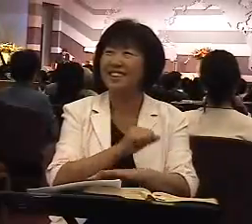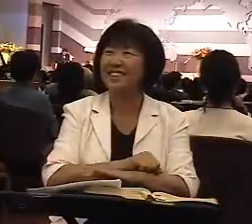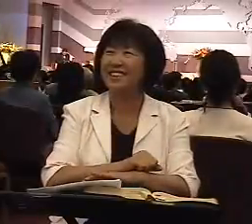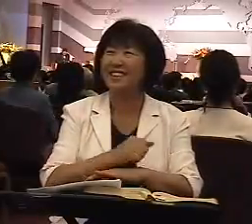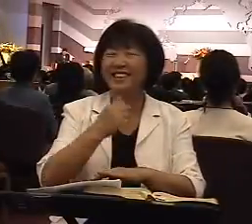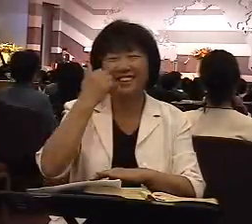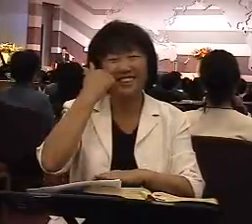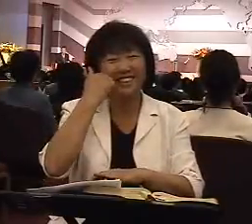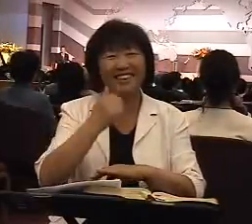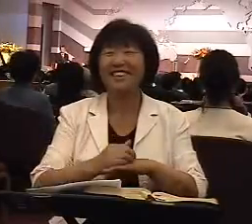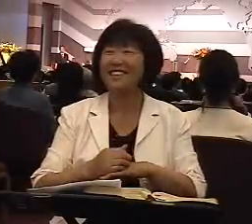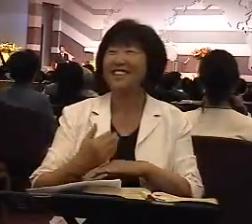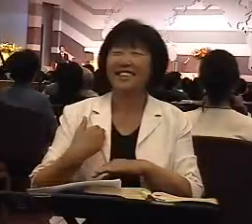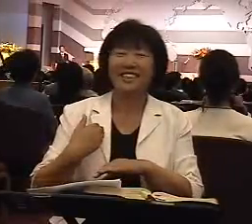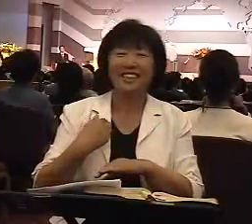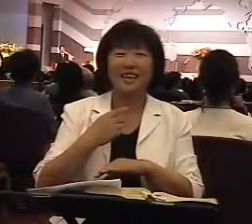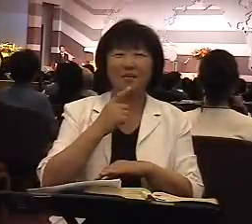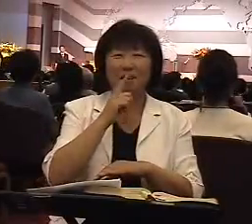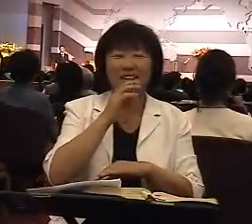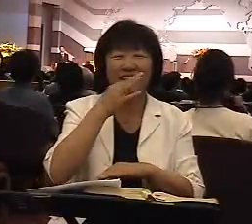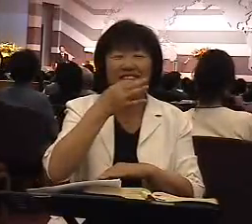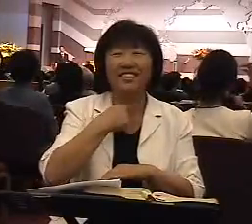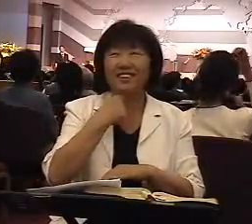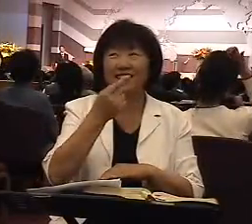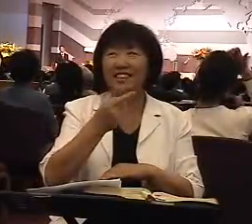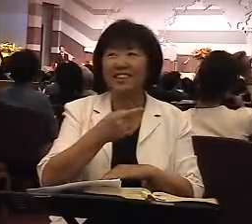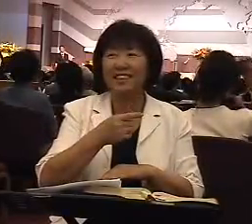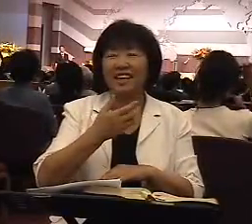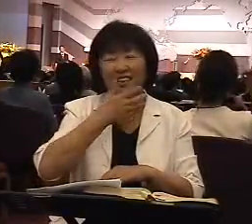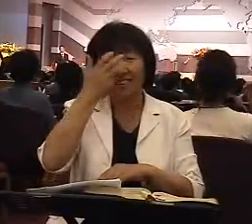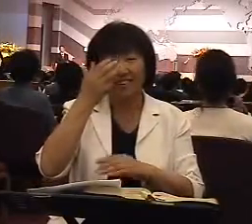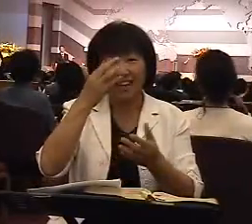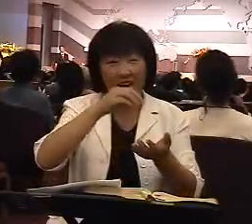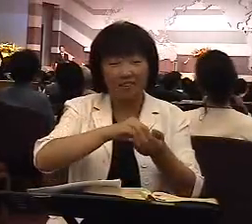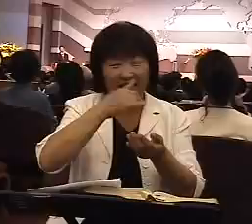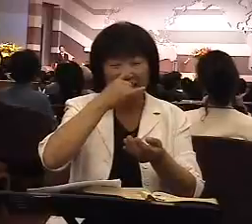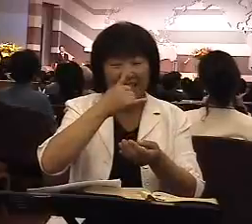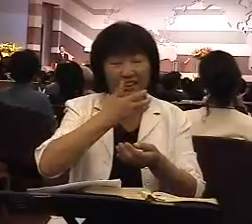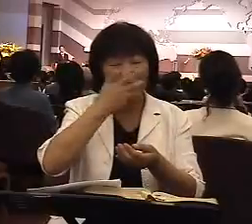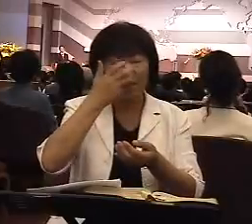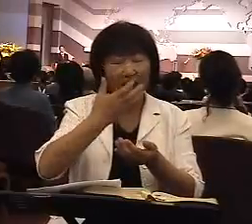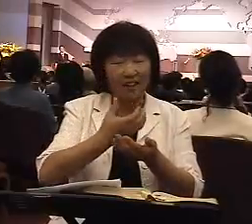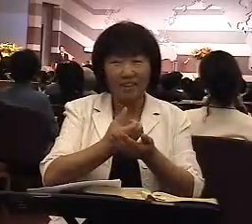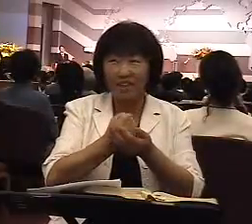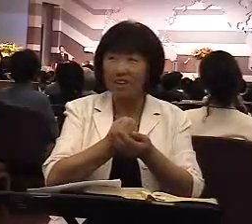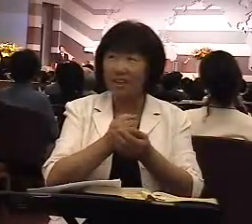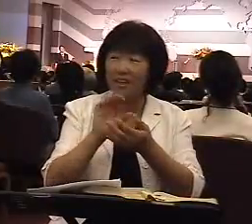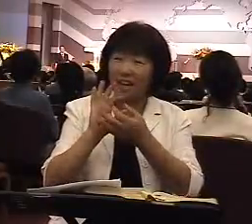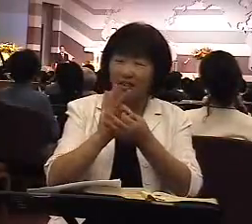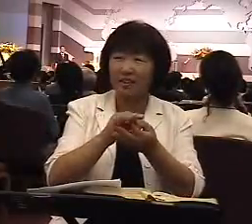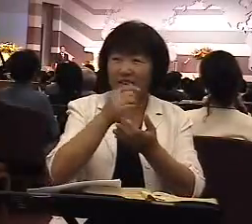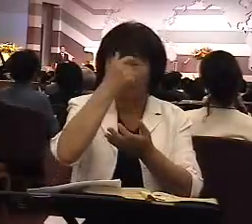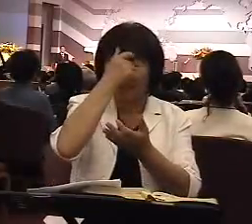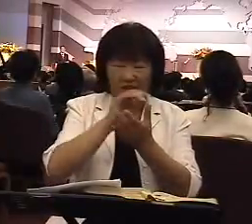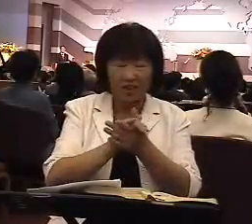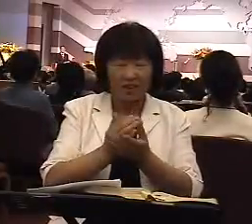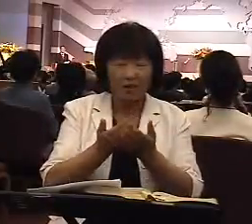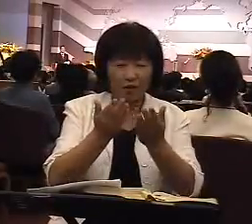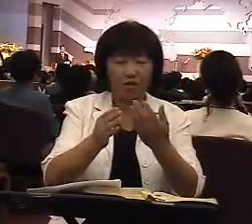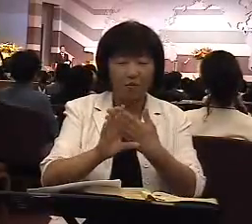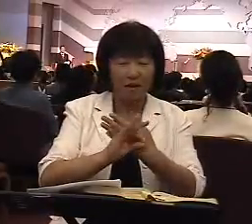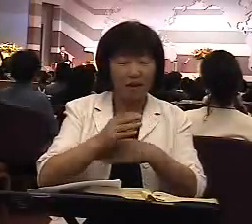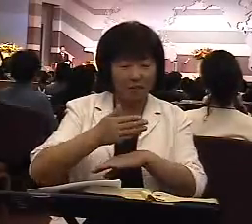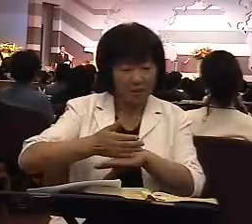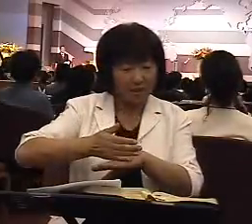누군지 모르겠습니다. 하여간 굉장히 그 꿈을 담을 수 있는 곳이기 때문에 여러분 그 꿈을 가지고 계속 기도해 주시면